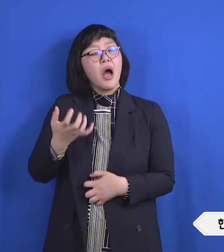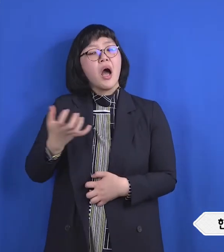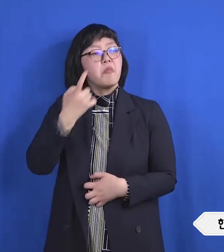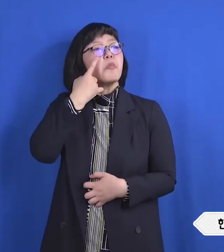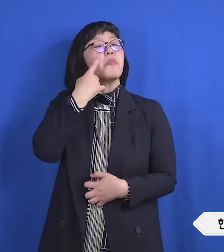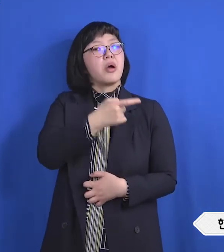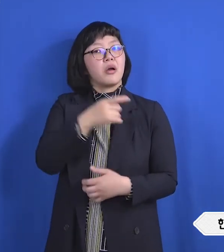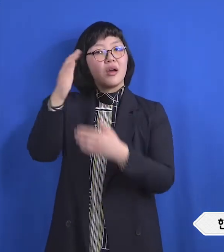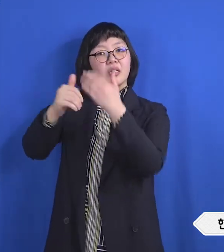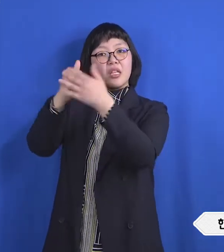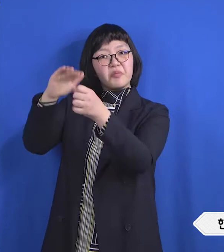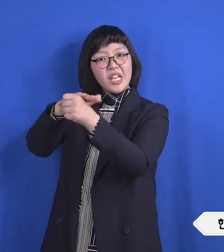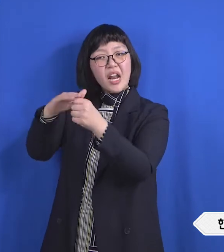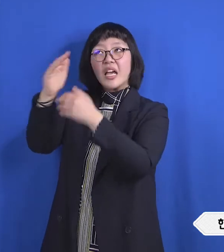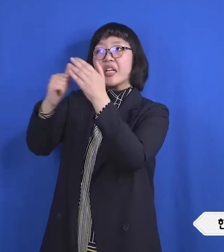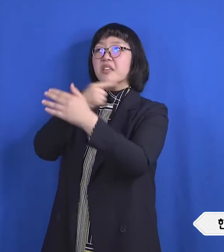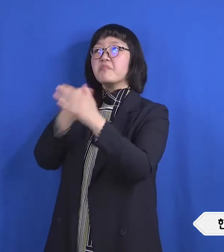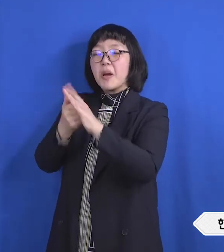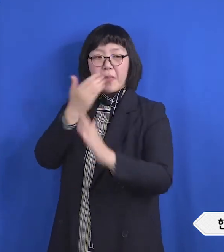수 있을는지.